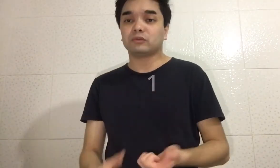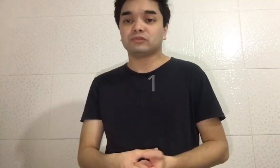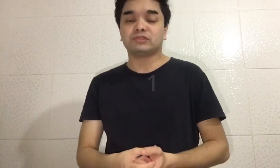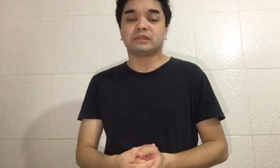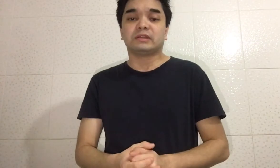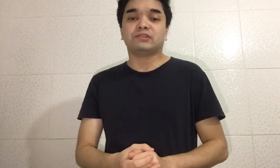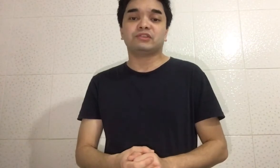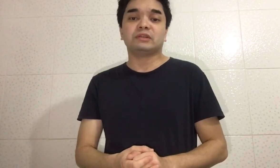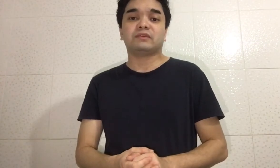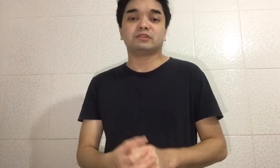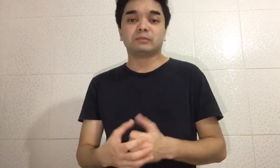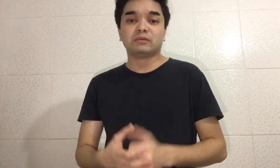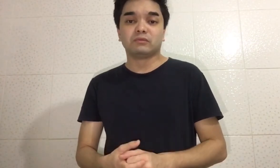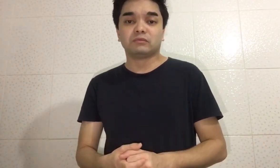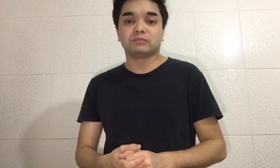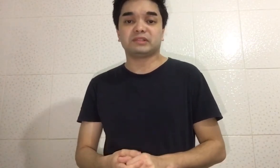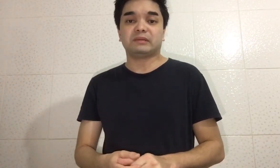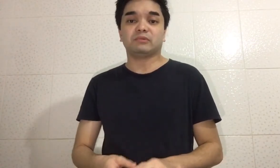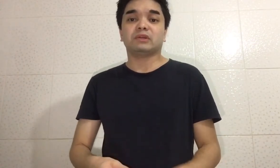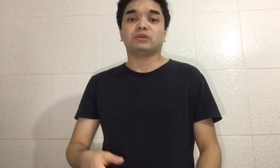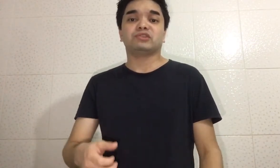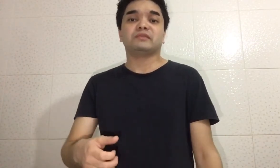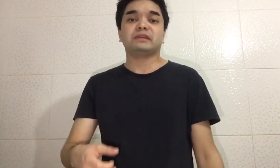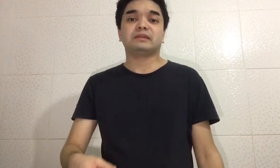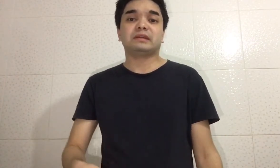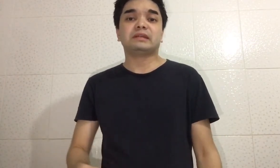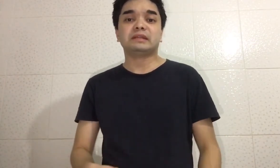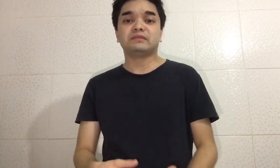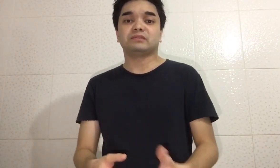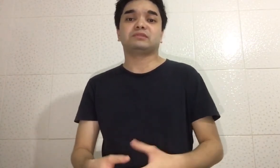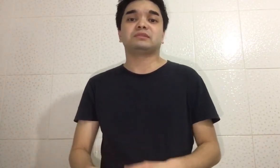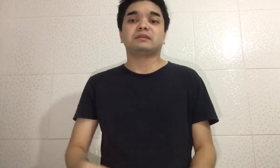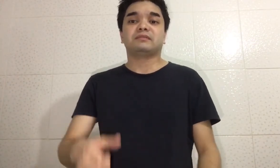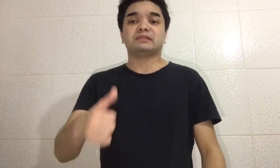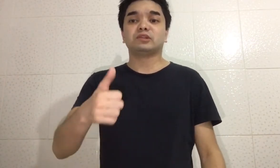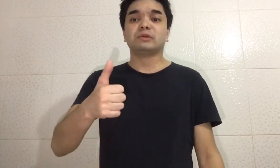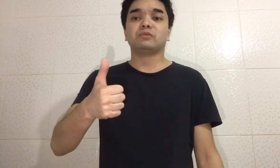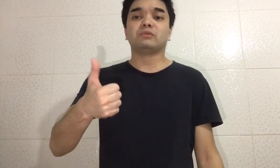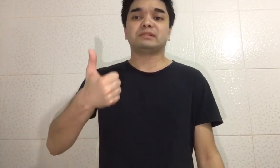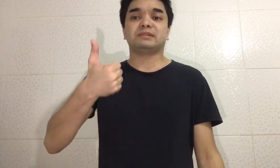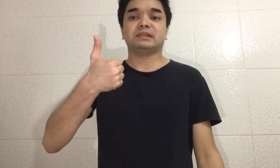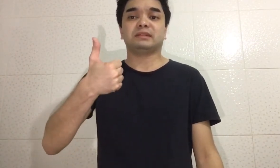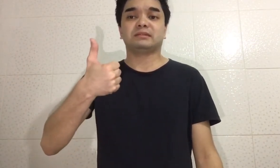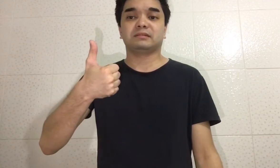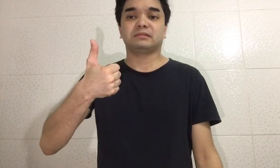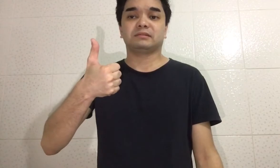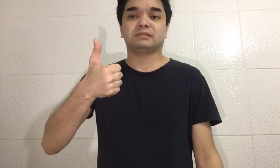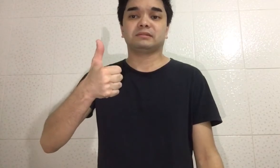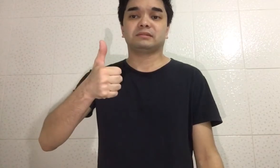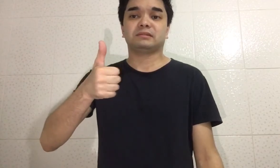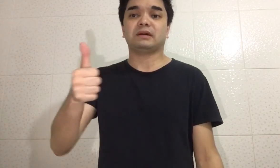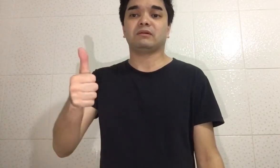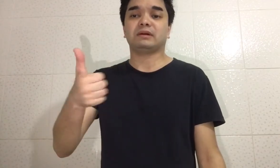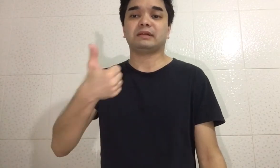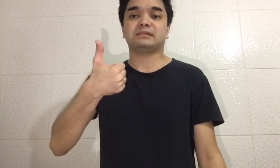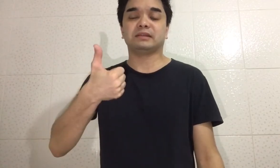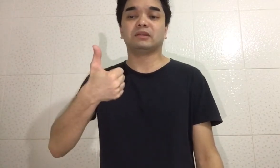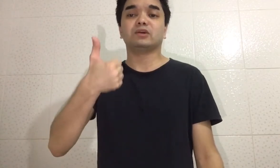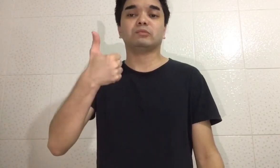modos de fazer o número 1. Por exemplo, eu já vi em livros fazer o número 1 assim. Assim, o número